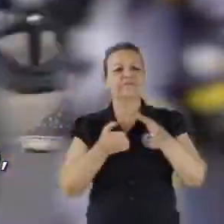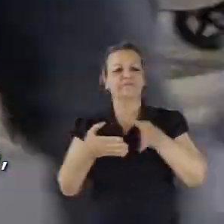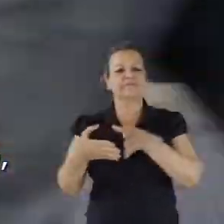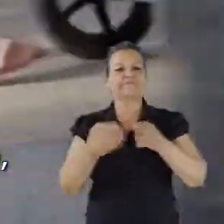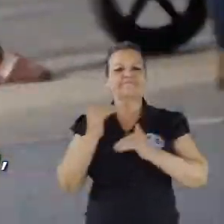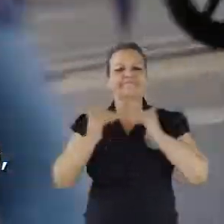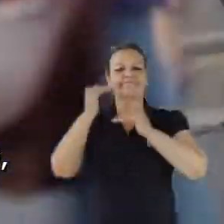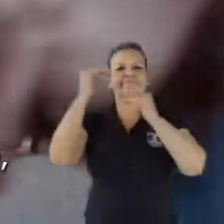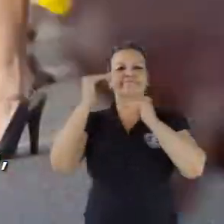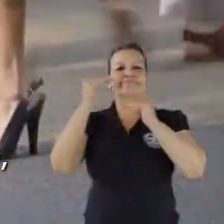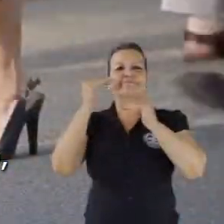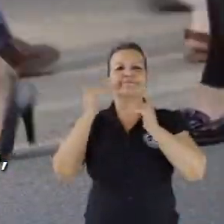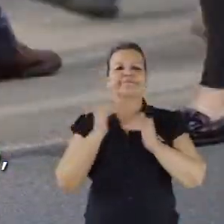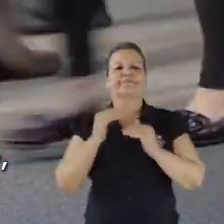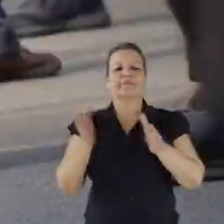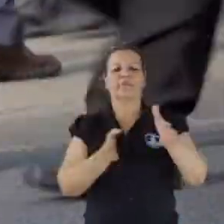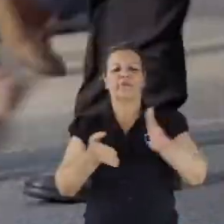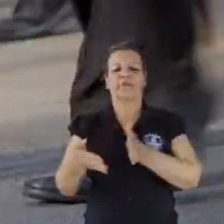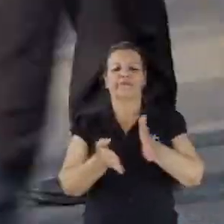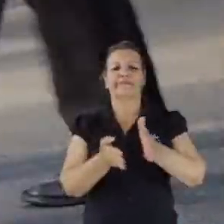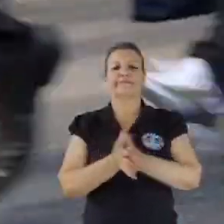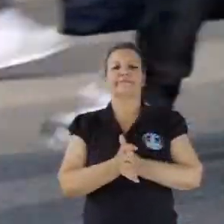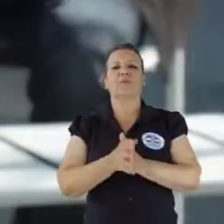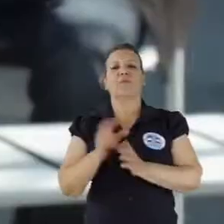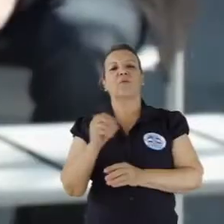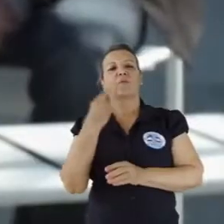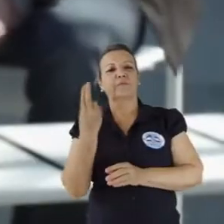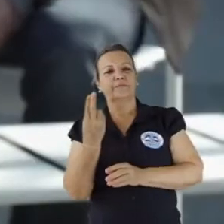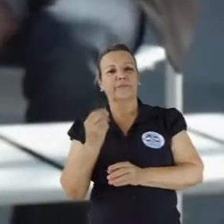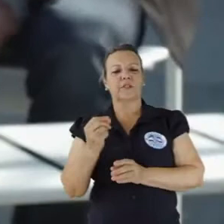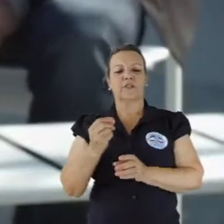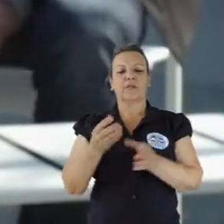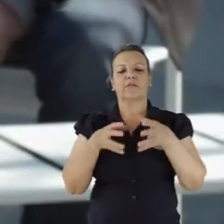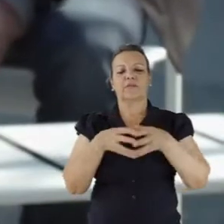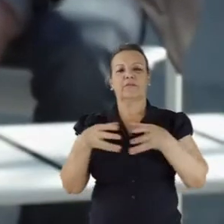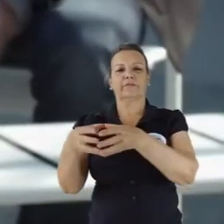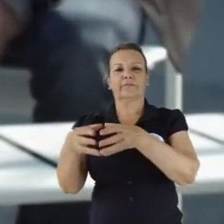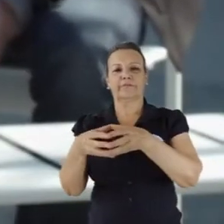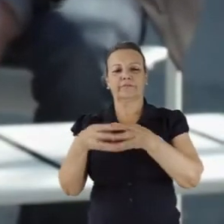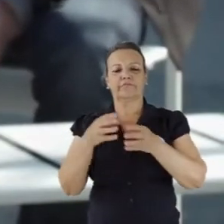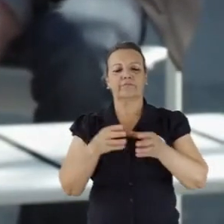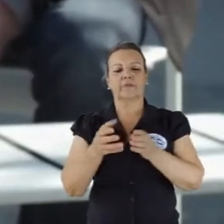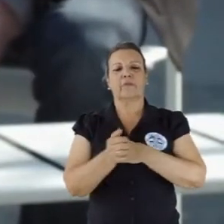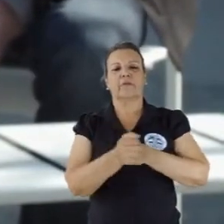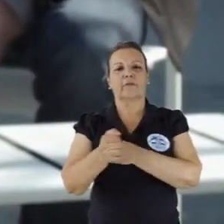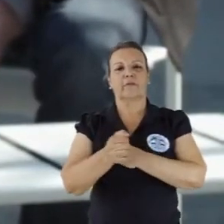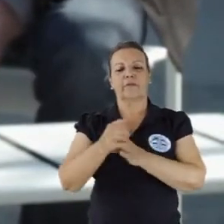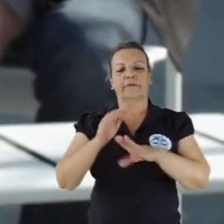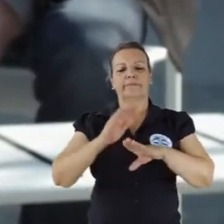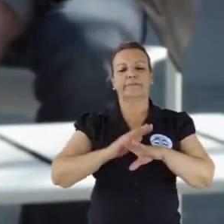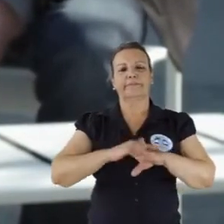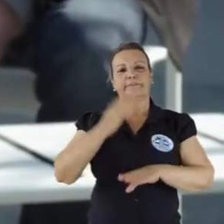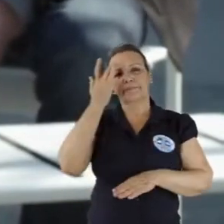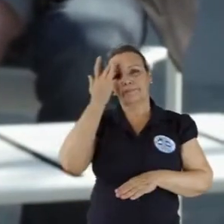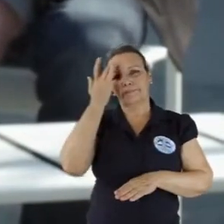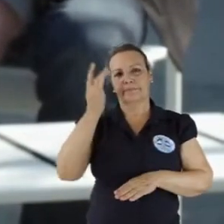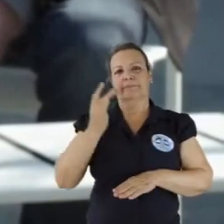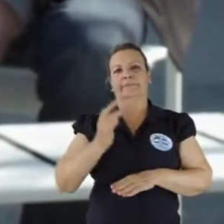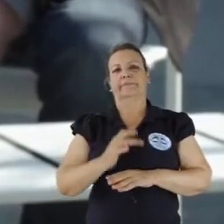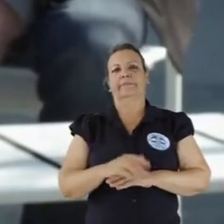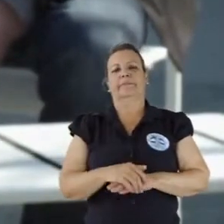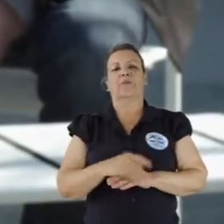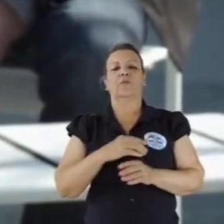hierarquia de prestígio e de acesso, ou seja, existem grupos que possuem um caminho menos adverso do ponto de vista